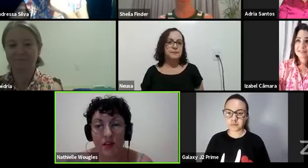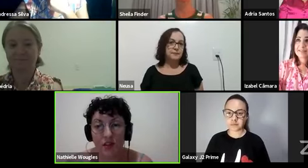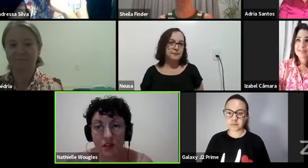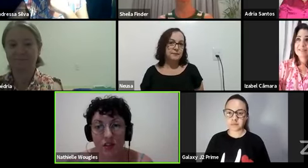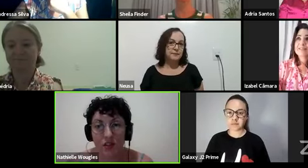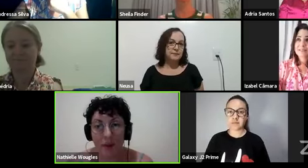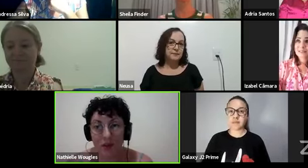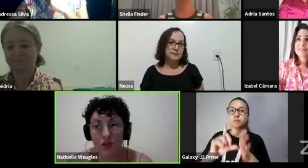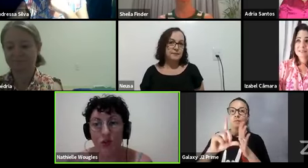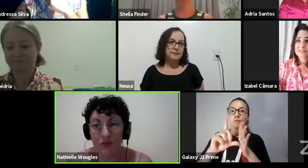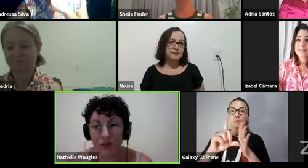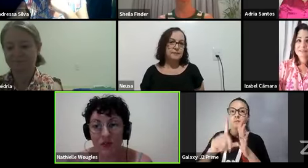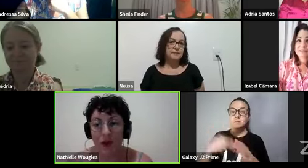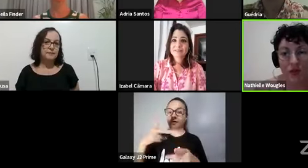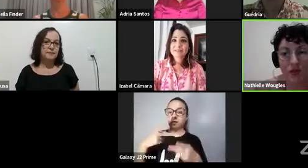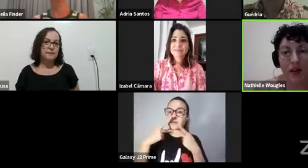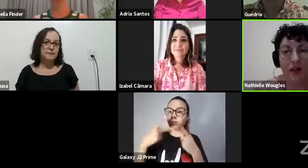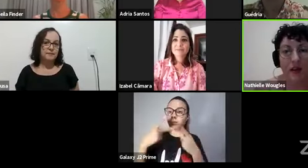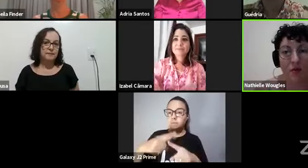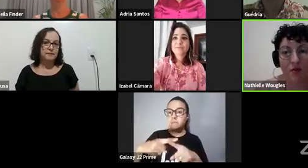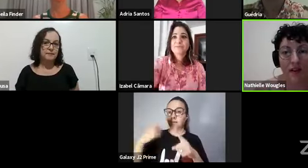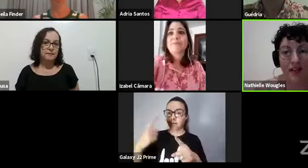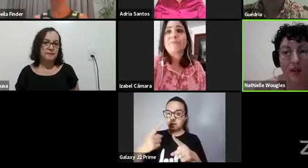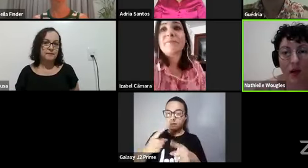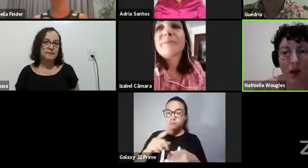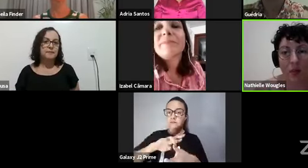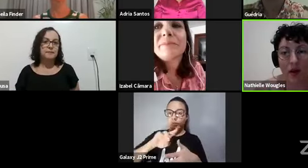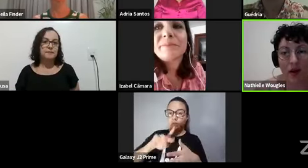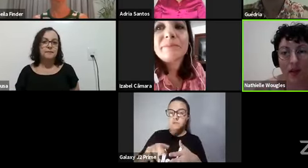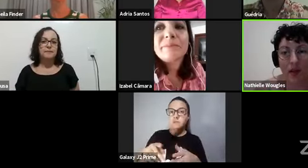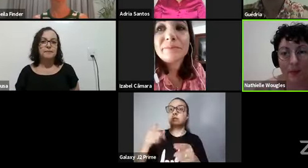coisas, aí a gente abre de novo o espaço, né? A conversa não acabou aqui.